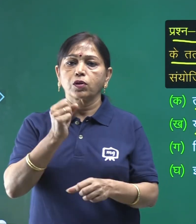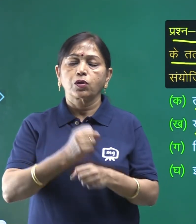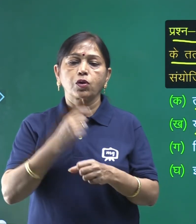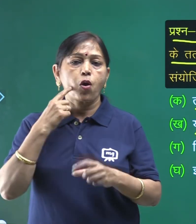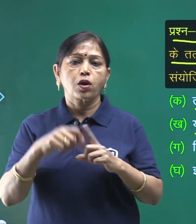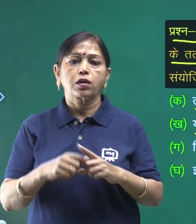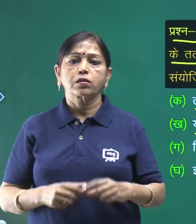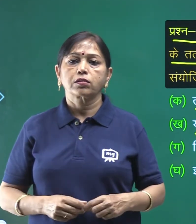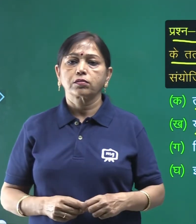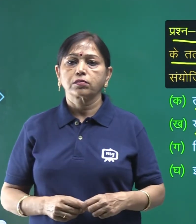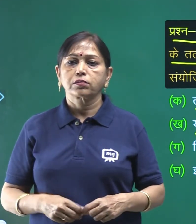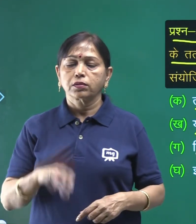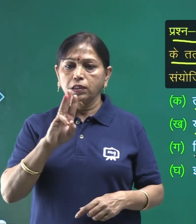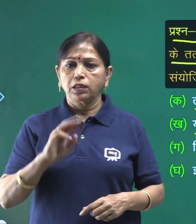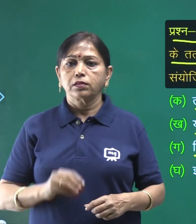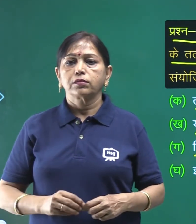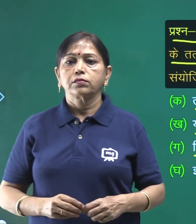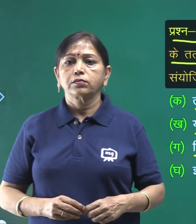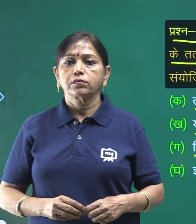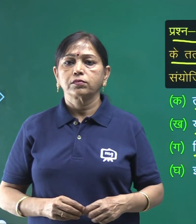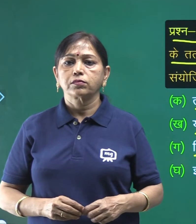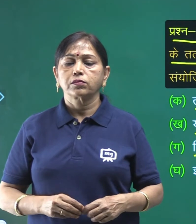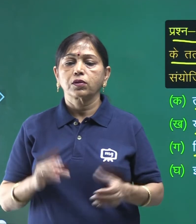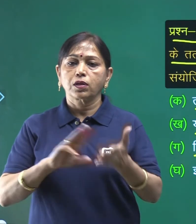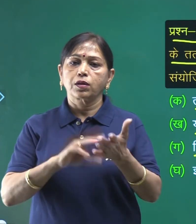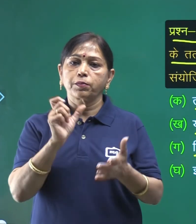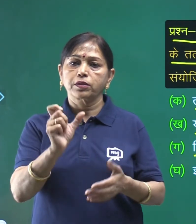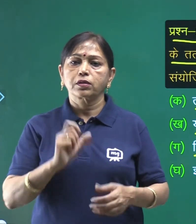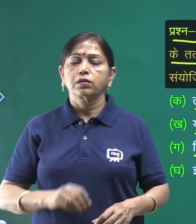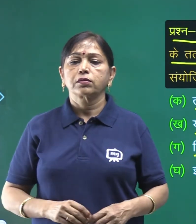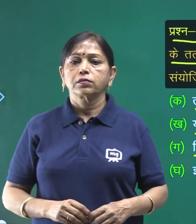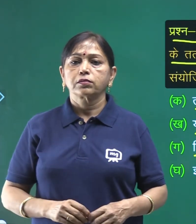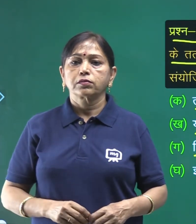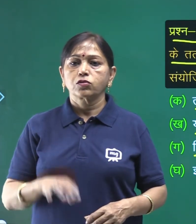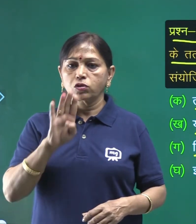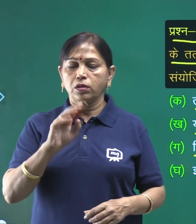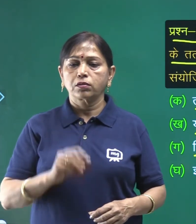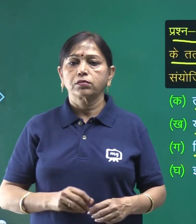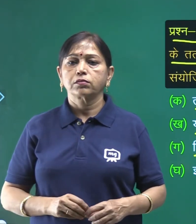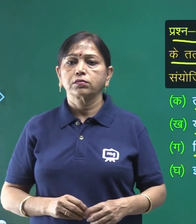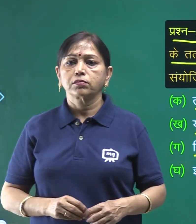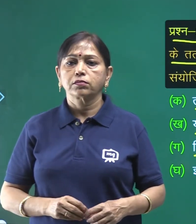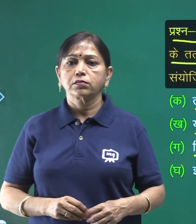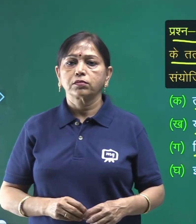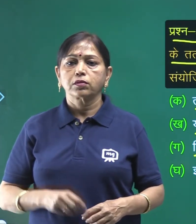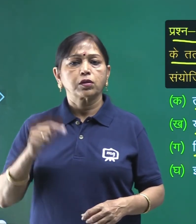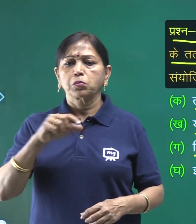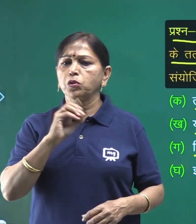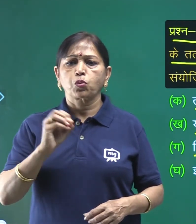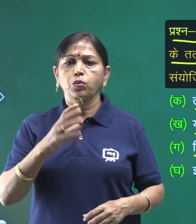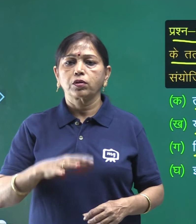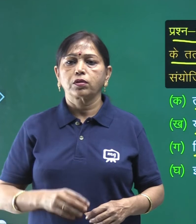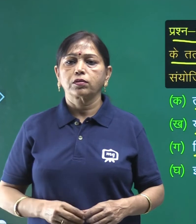यौगिक। 3, मिश्रण। 4, इनमें से कोई